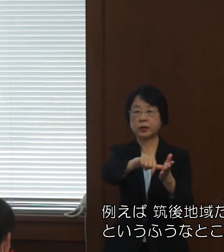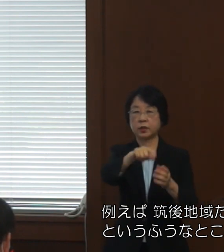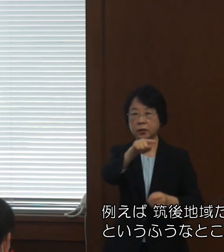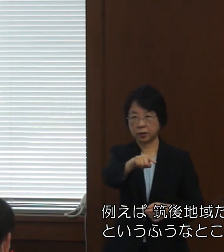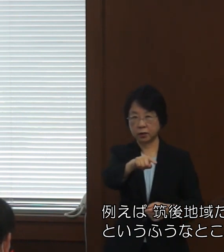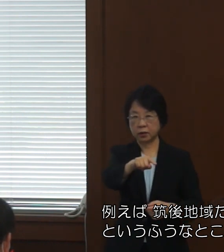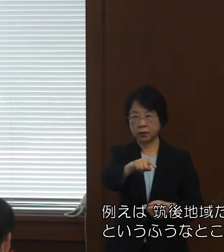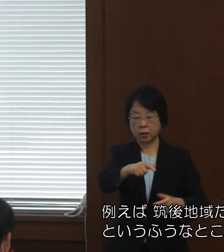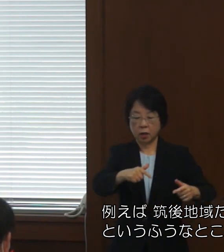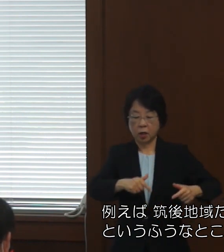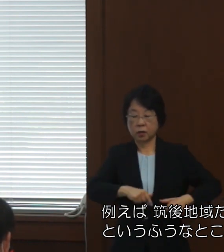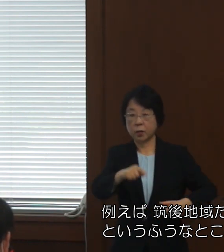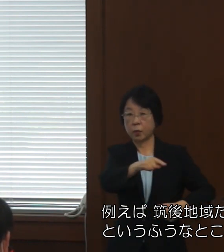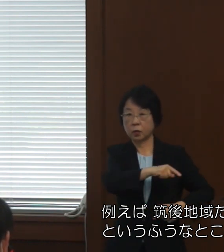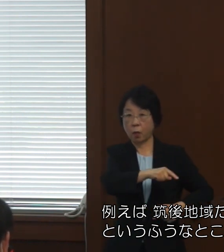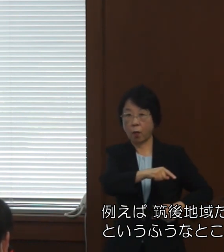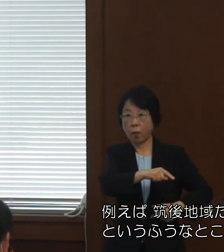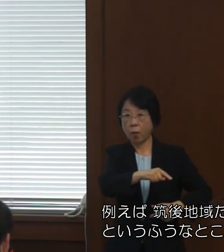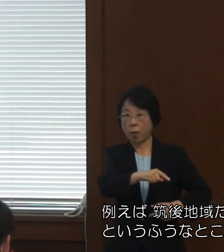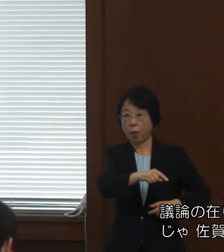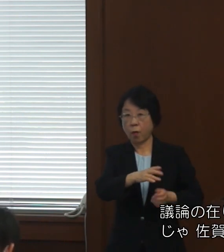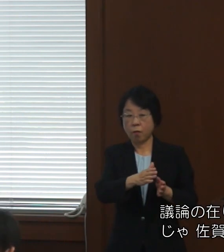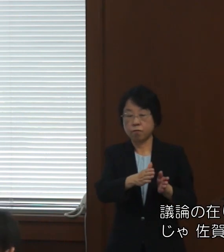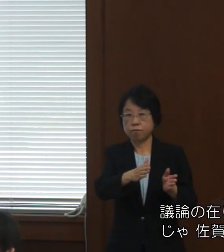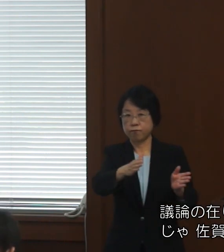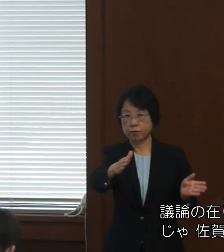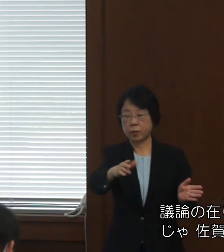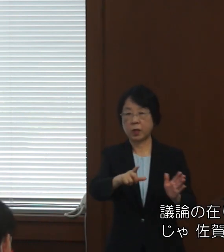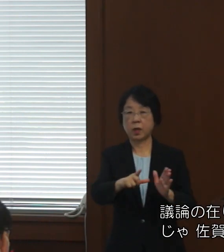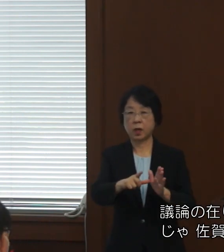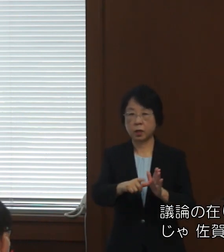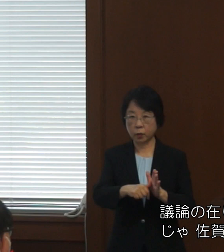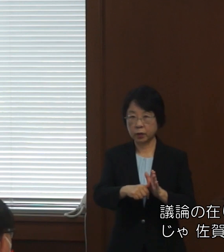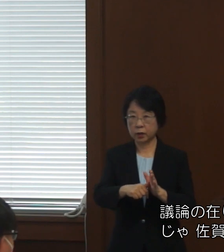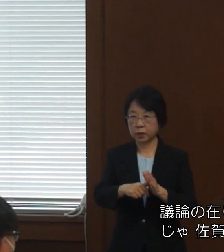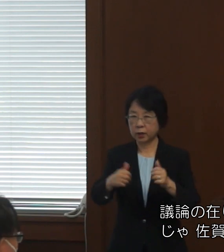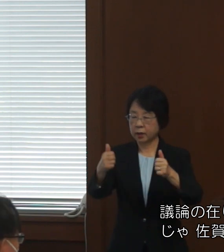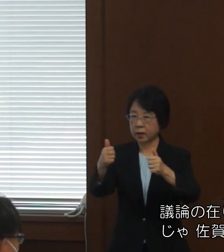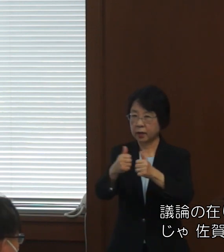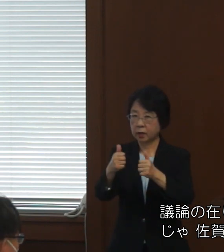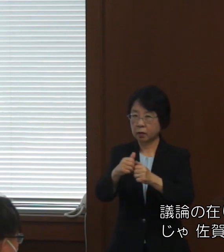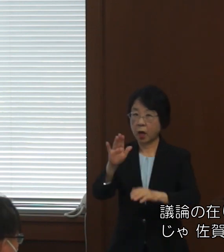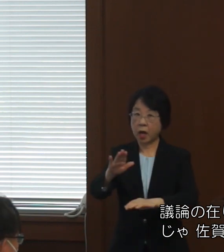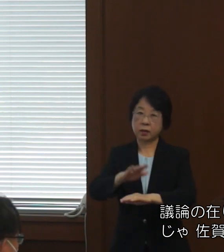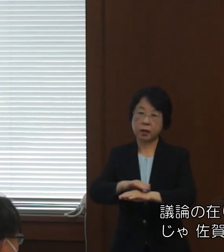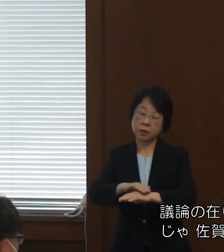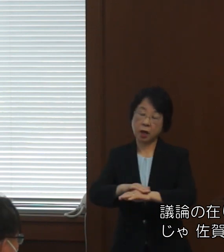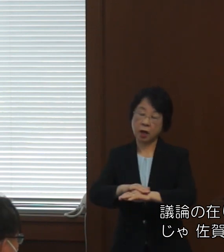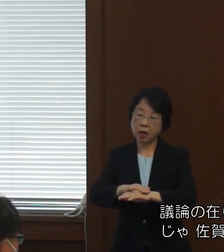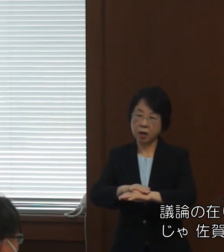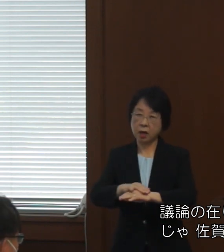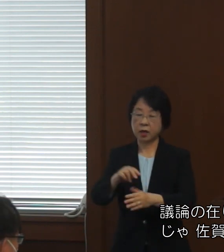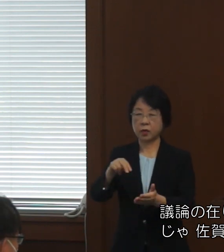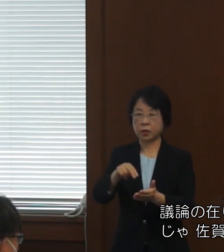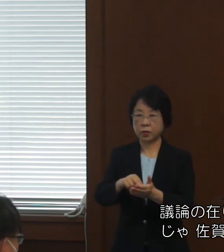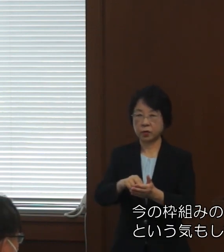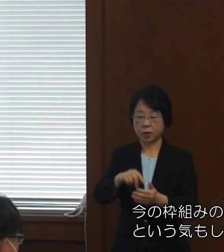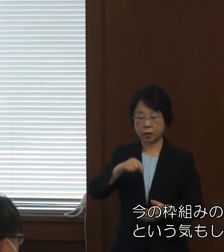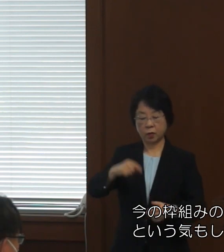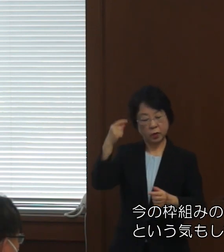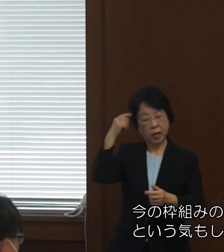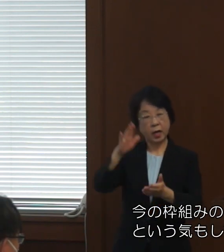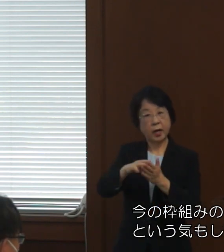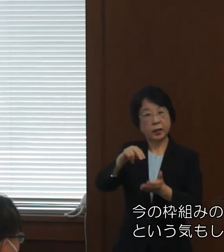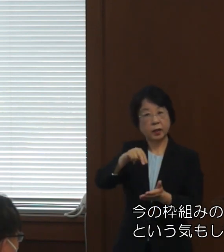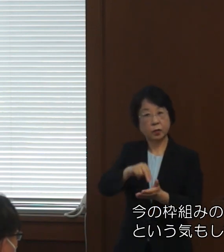熊本だとかというふうなところで視野が広がってた時に議論のあり方としてですね佐賀県とそういうその国交省だけ